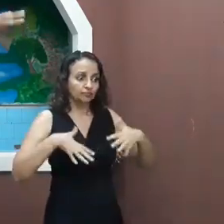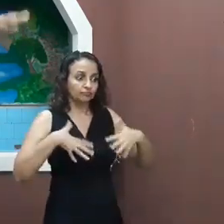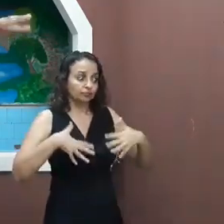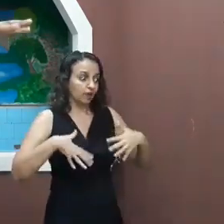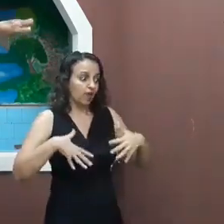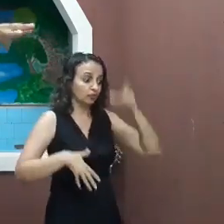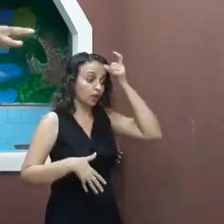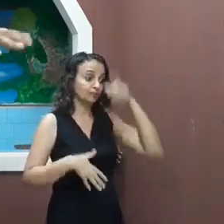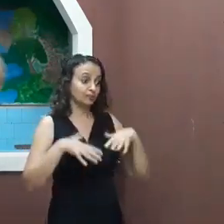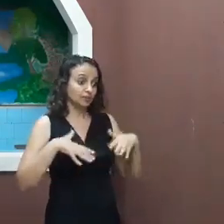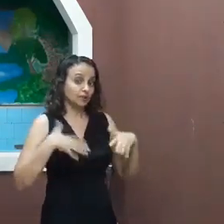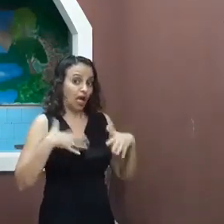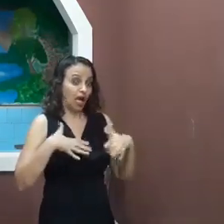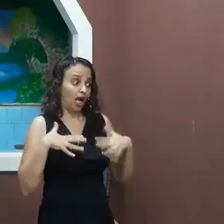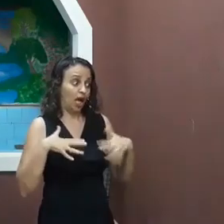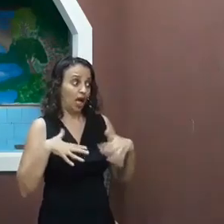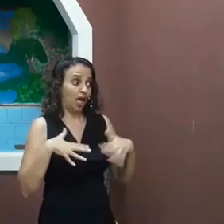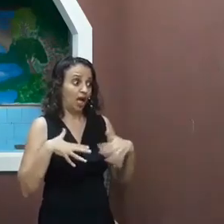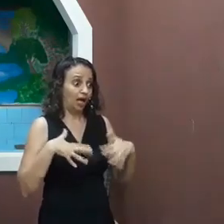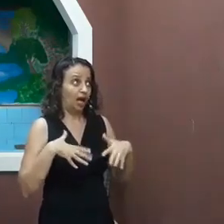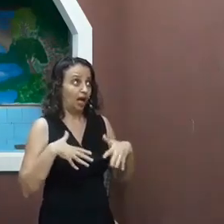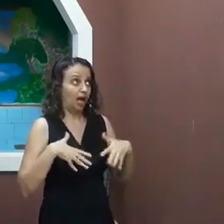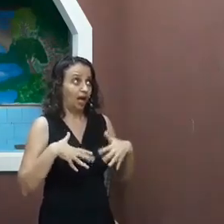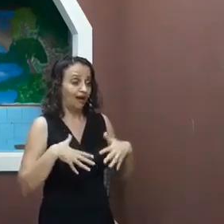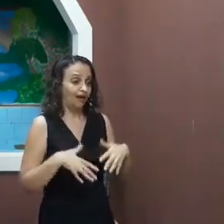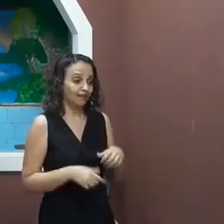e estremecem.